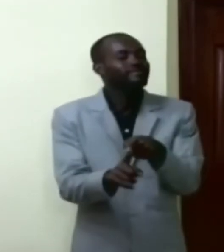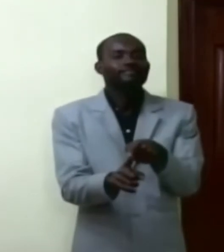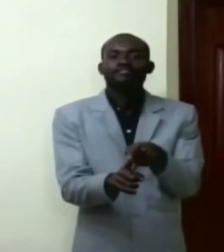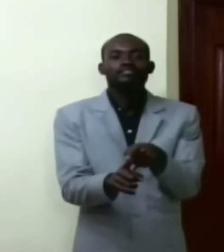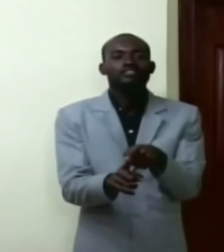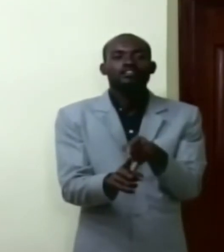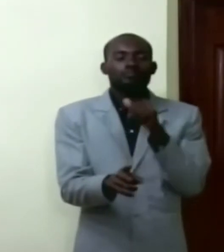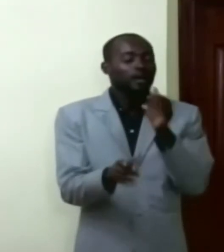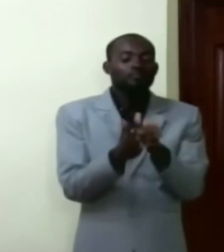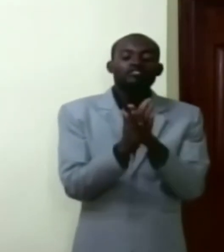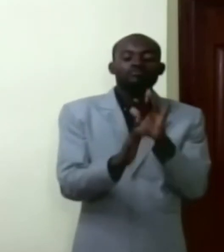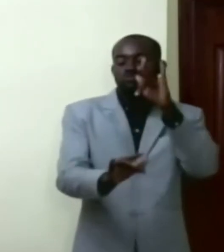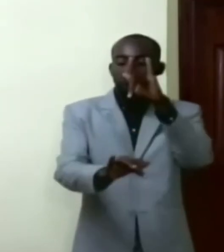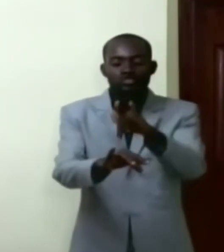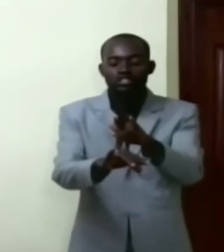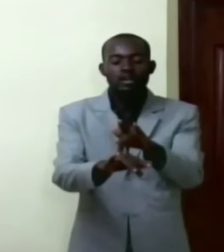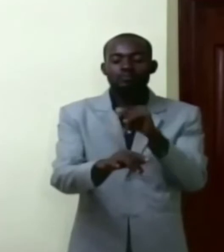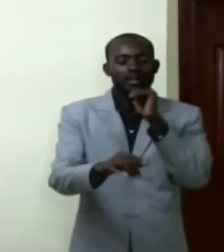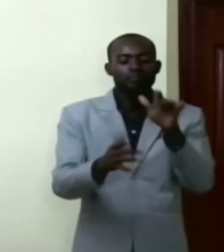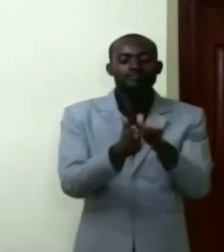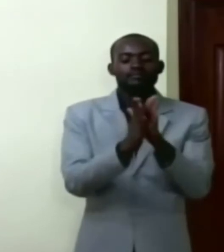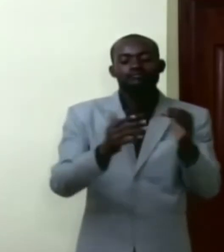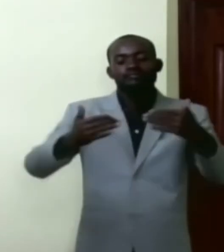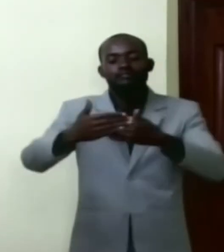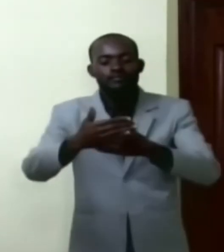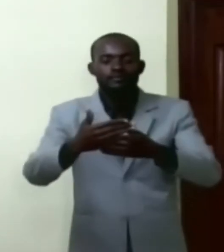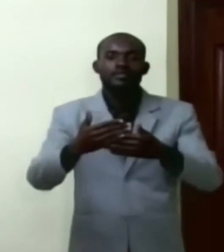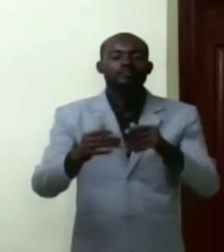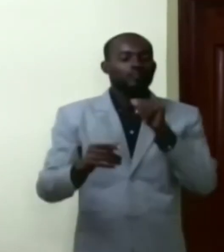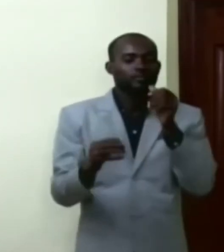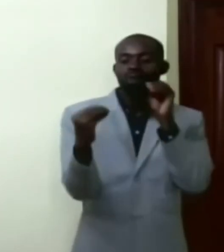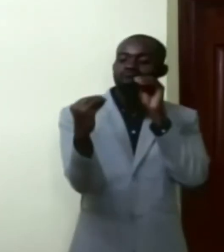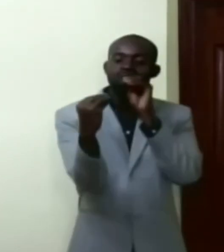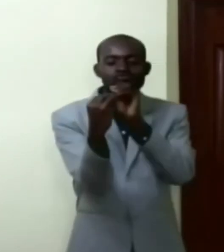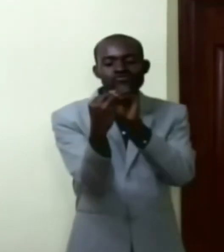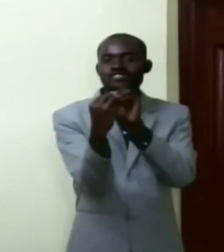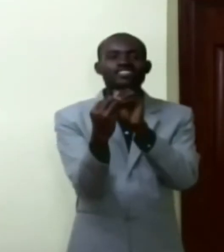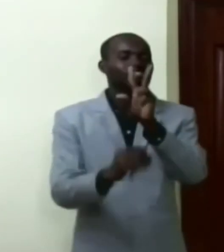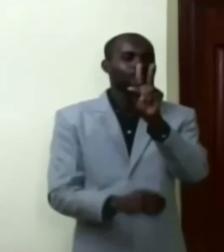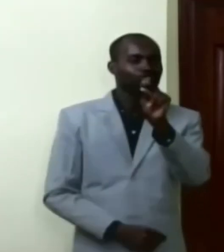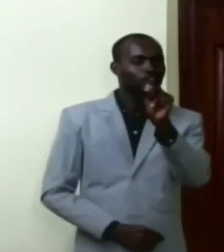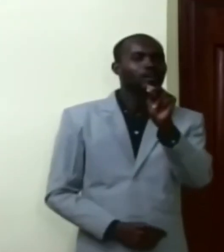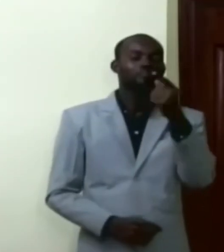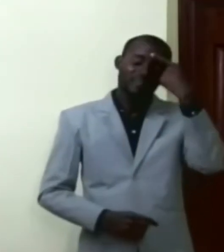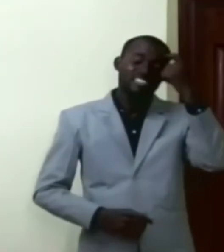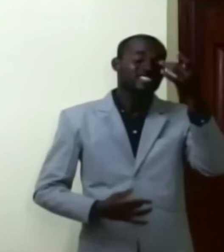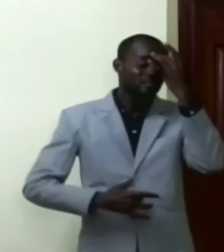de bon moyen, nous parlons de bon balakoula, nous parlons de bon beau, parce que c'est une maladie qui est